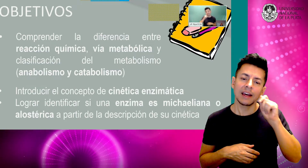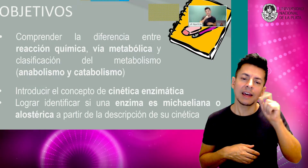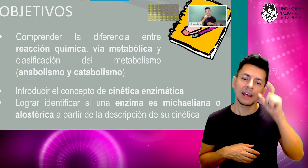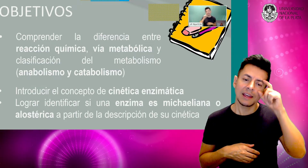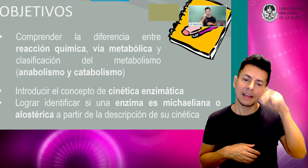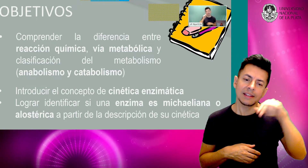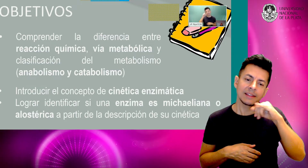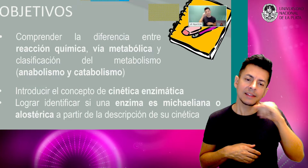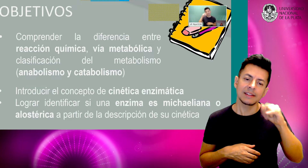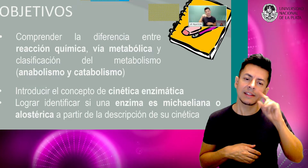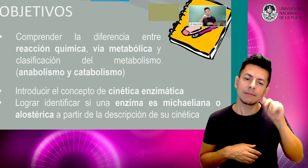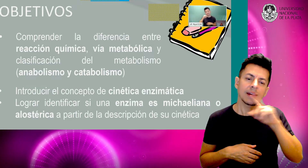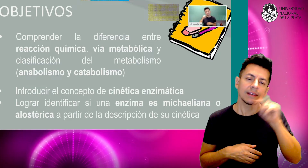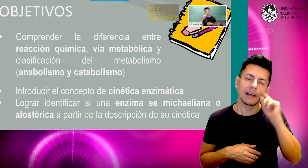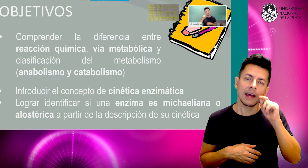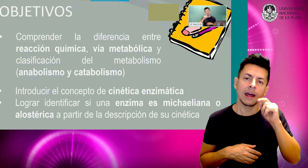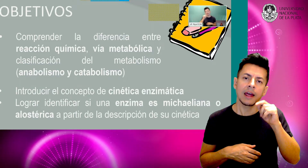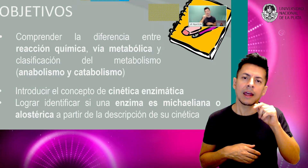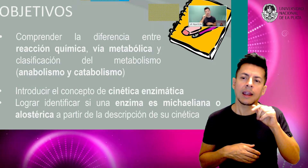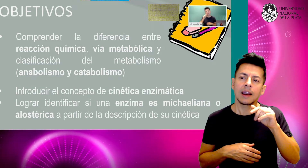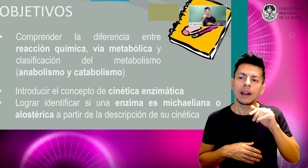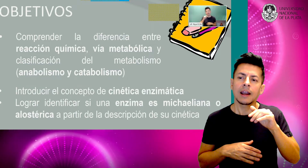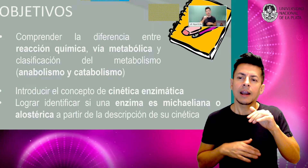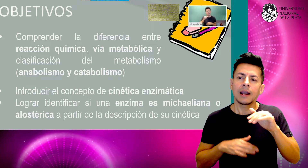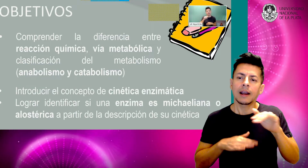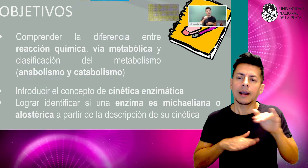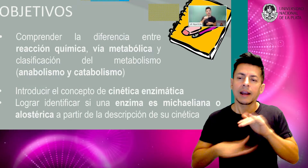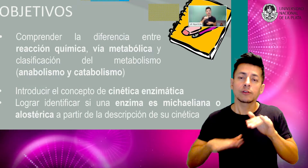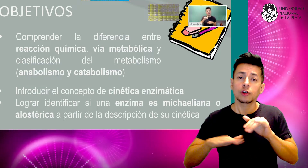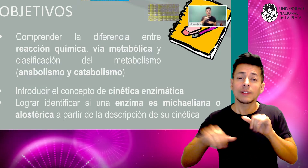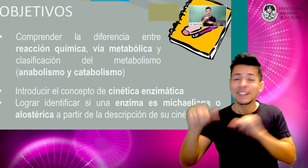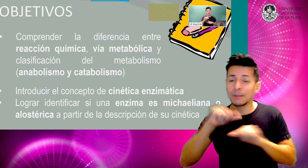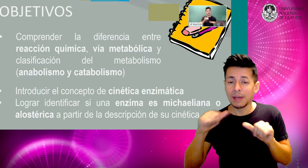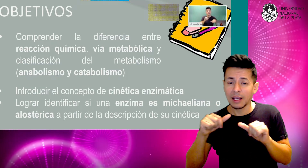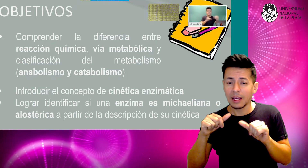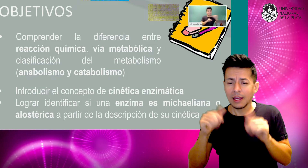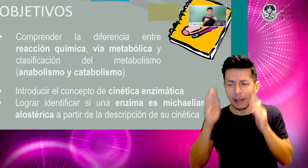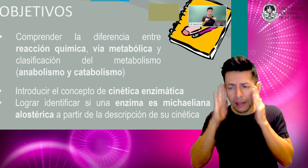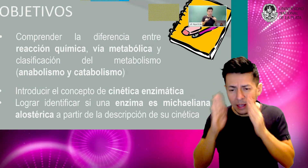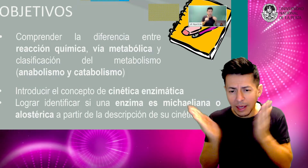las reacciones químicas catalizadas por enzimas.